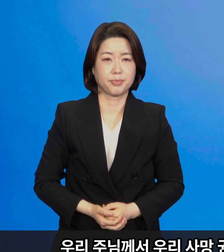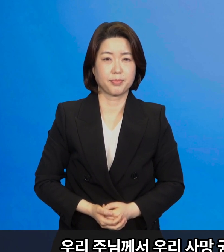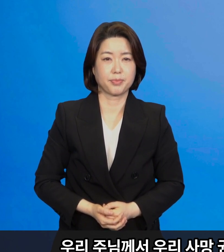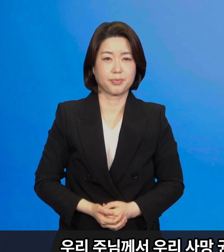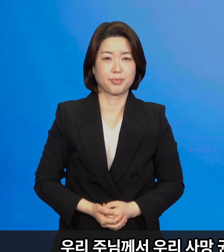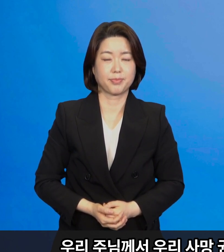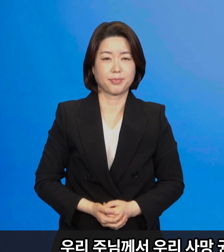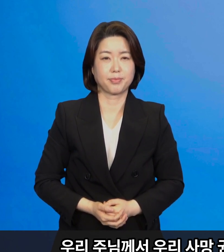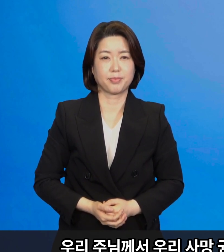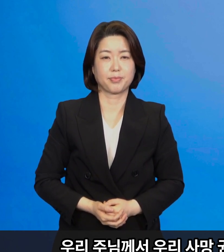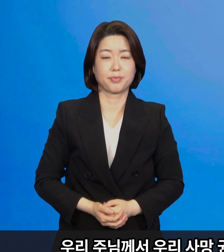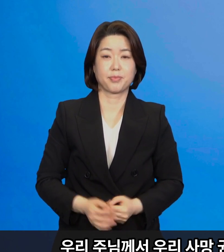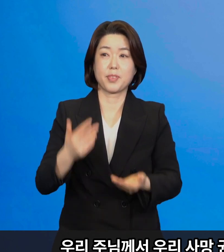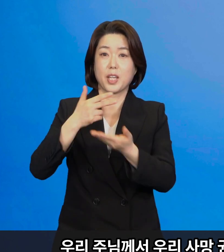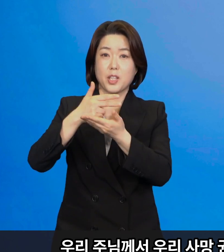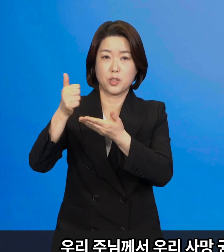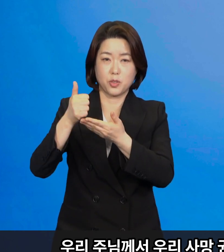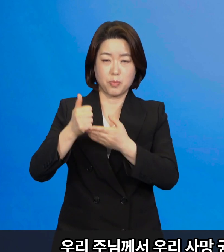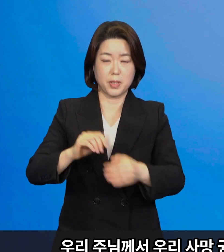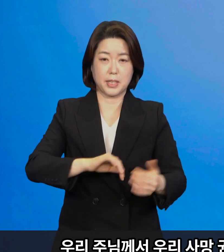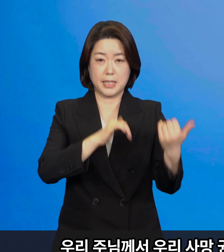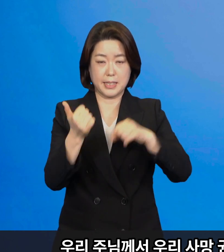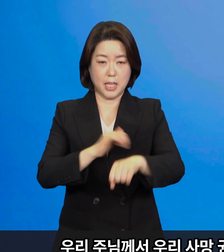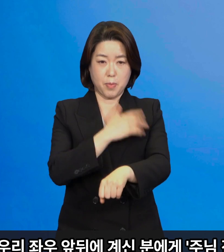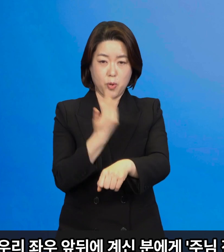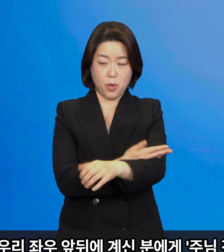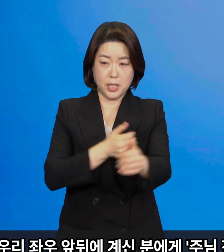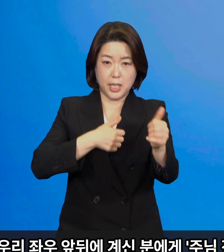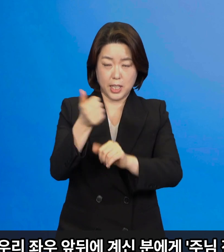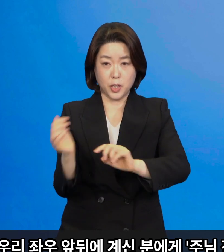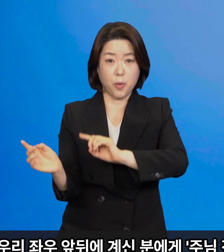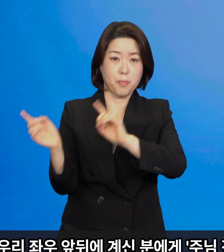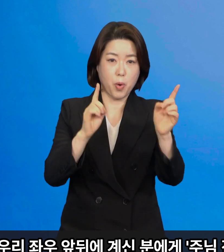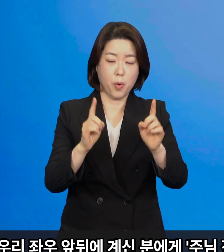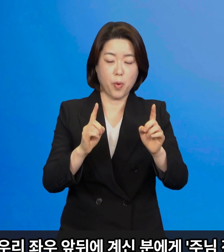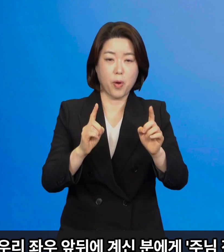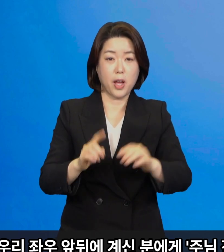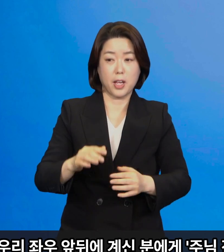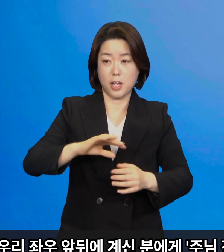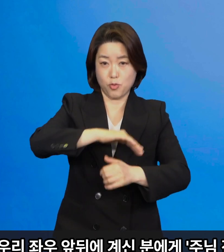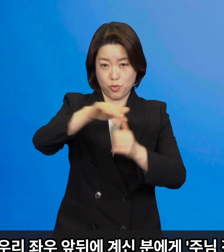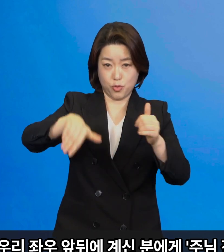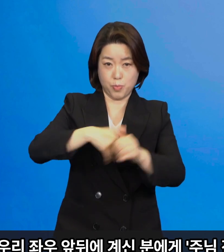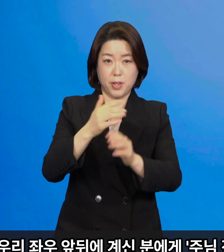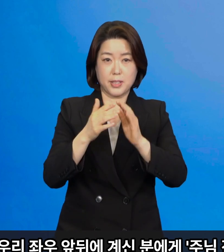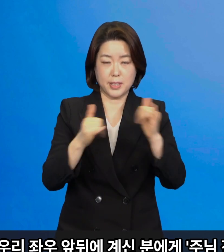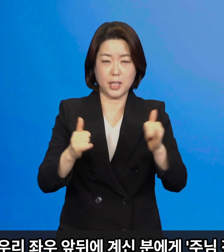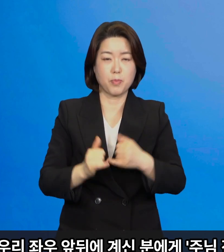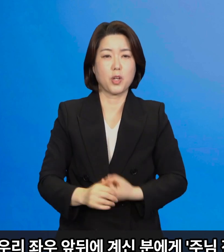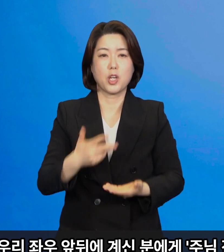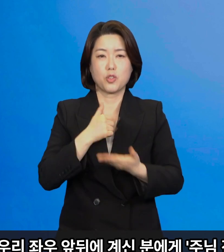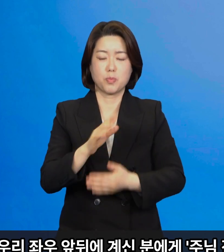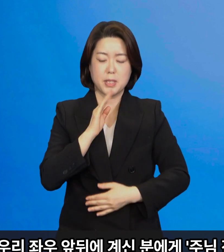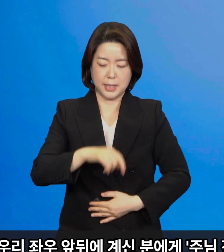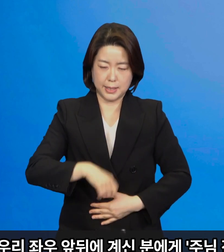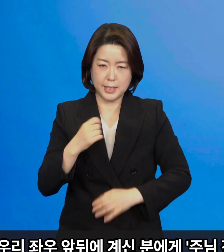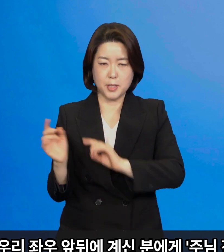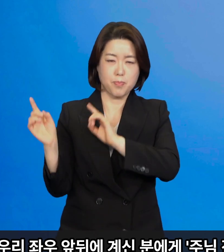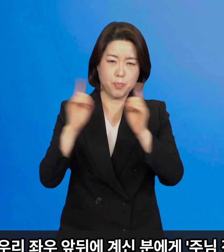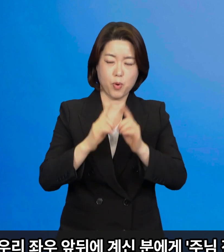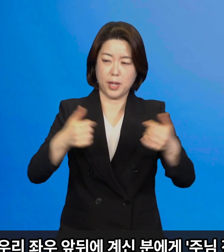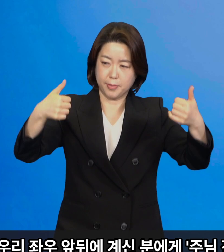우리 주님께서 우리 사망 권세 이기시고 부활하셨습니다. 우리 좌우에 앞뒤에 계신 분에게 주님 진실로